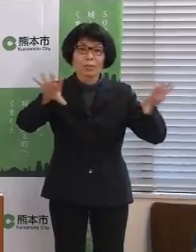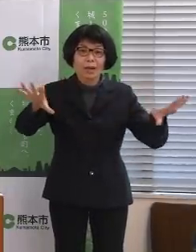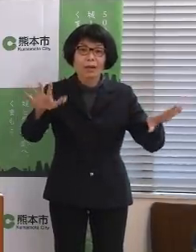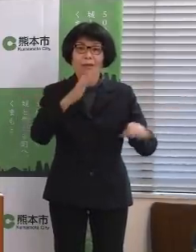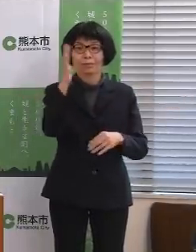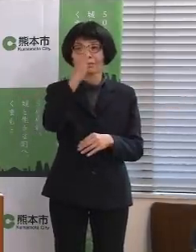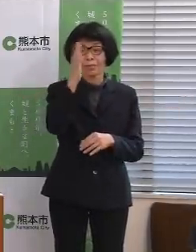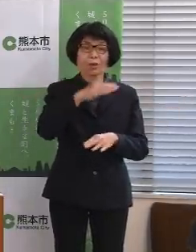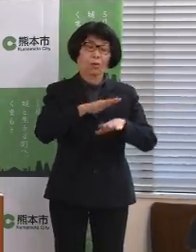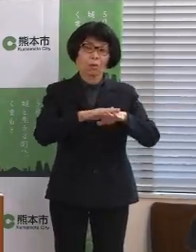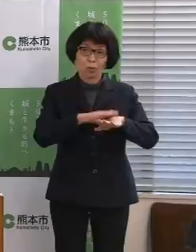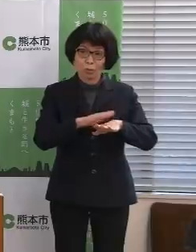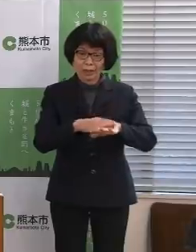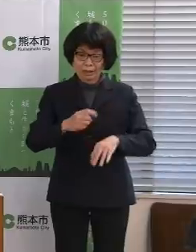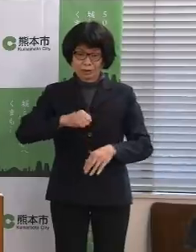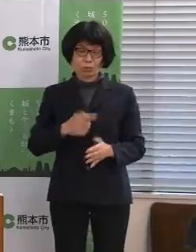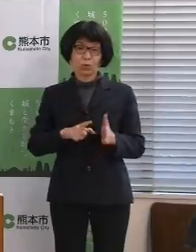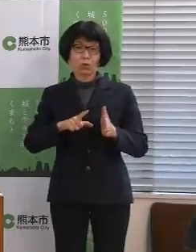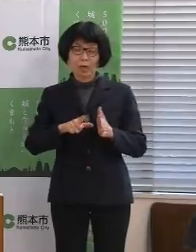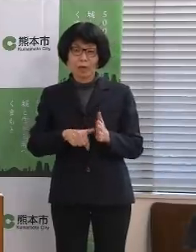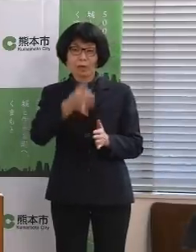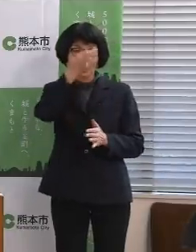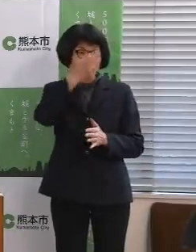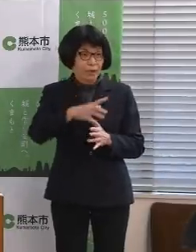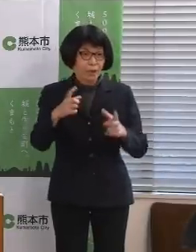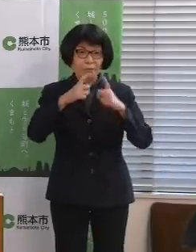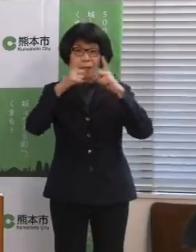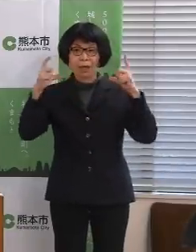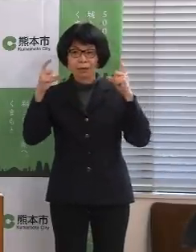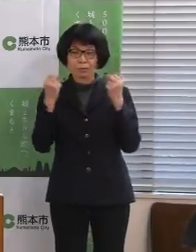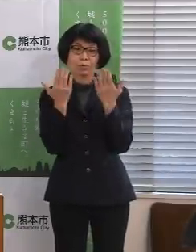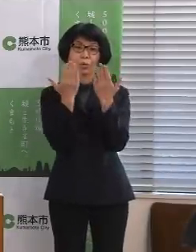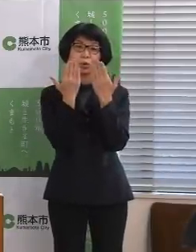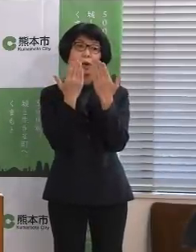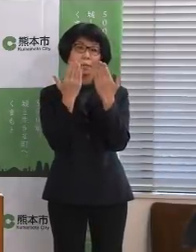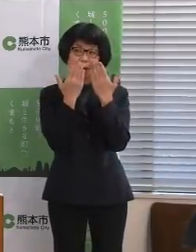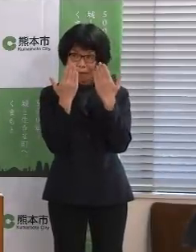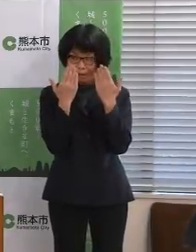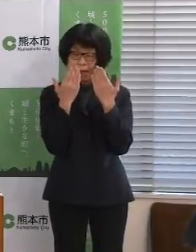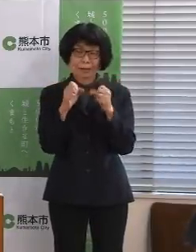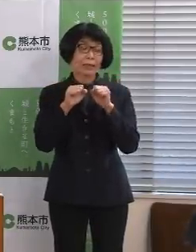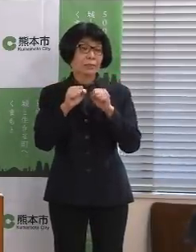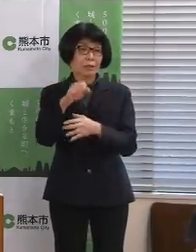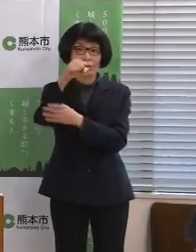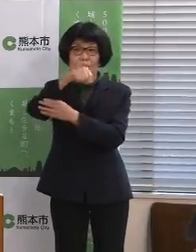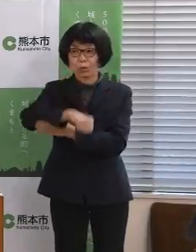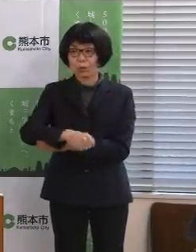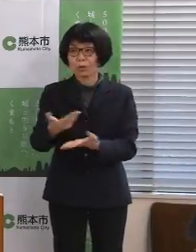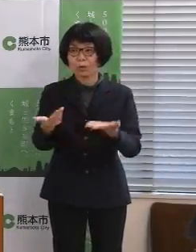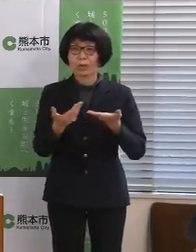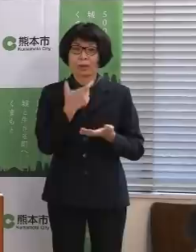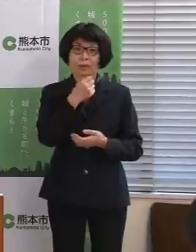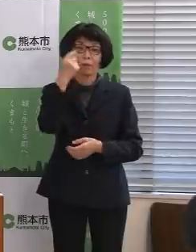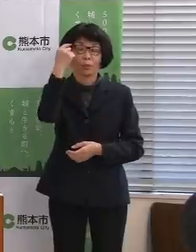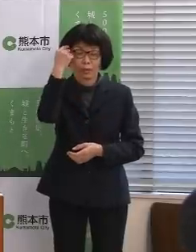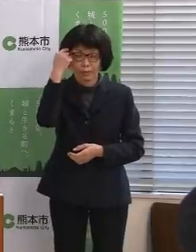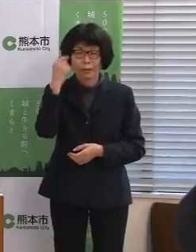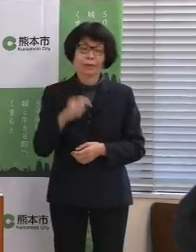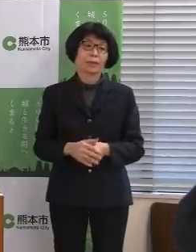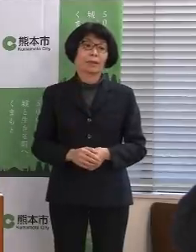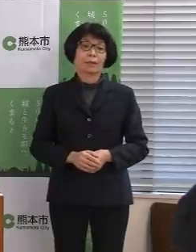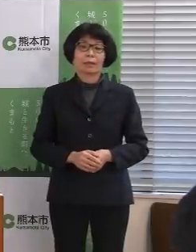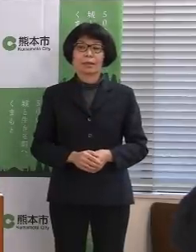で、マスクは引き続きさせていただきますので、ご了承いただきたいというふうに思います。それでは、本